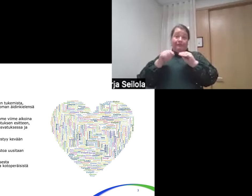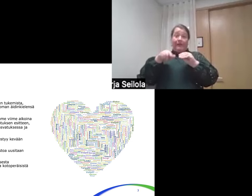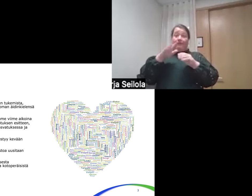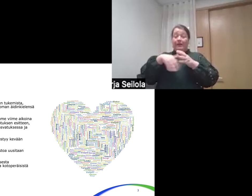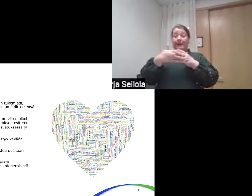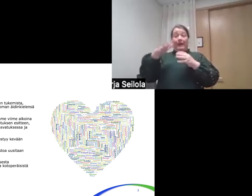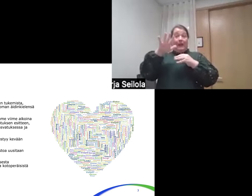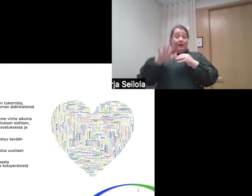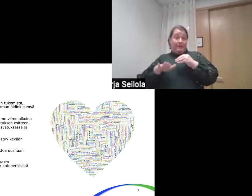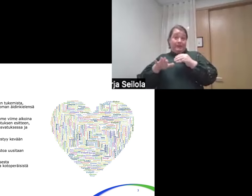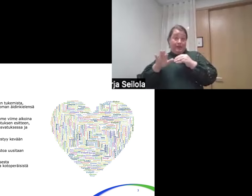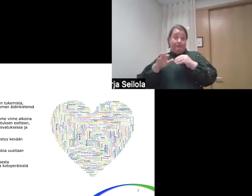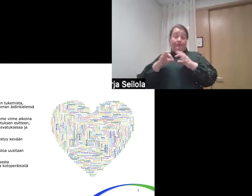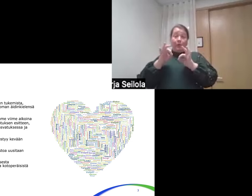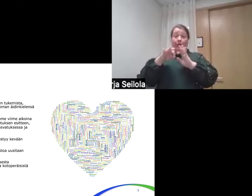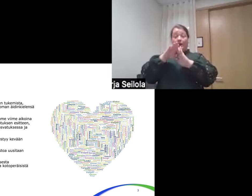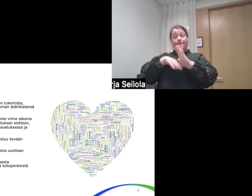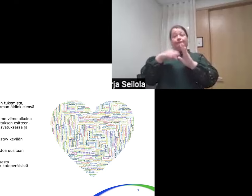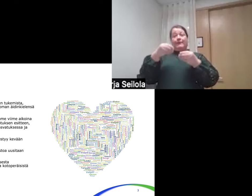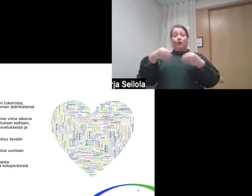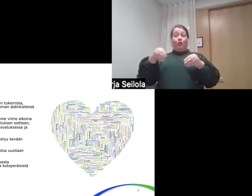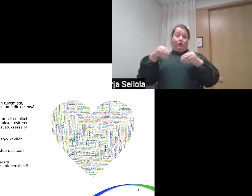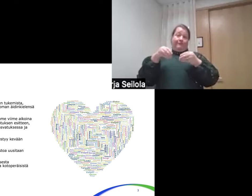Viime syksynä tämä